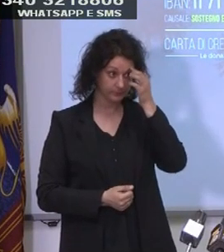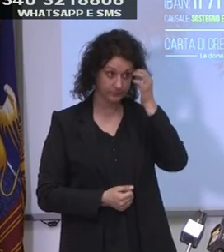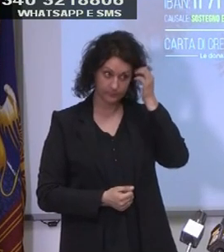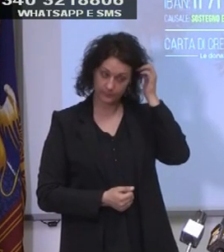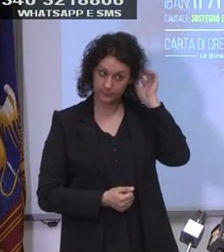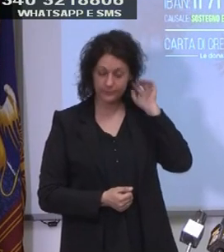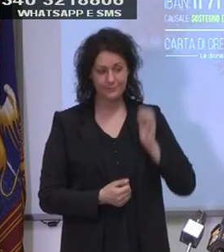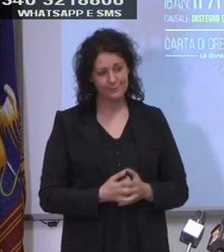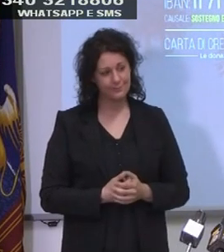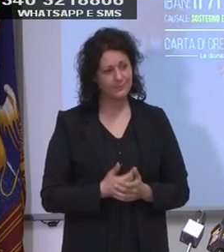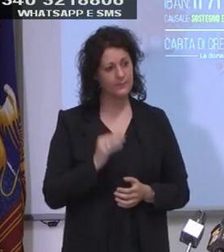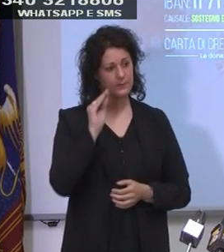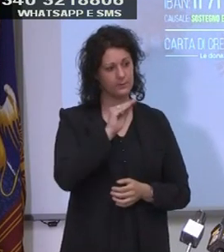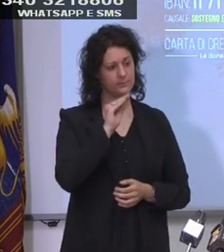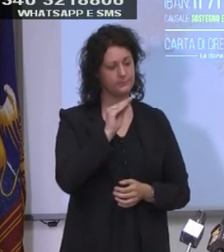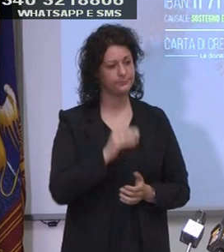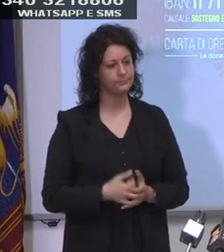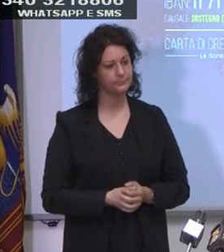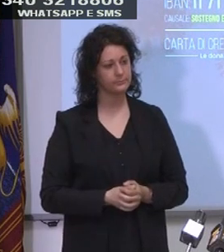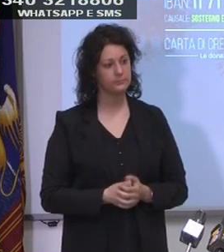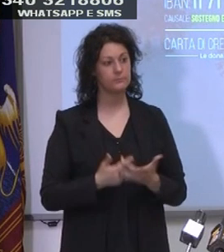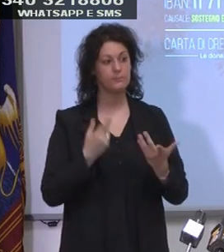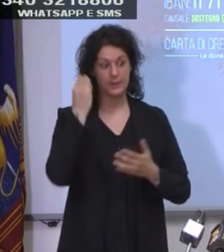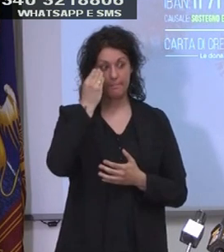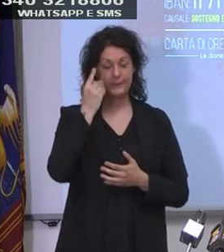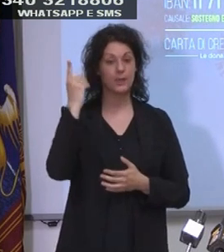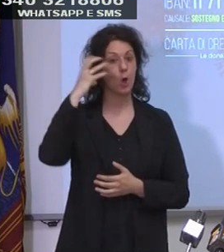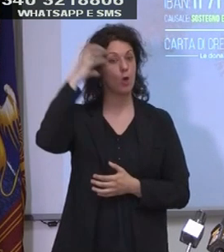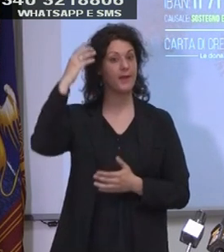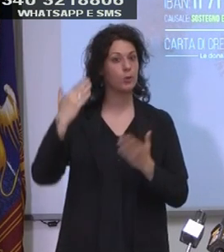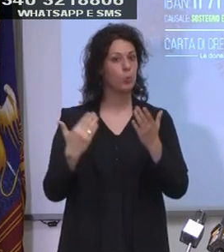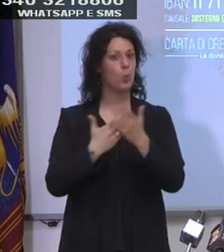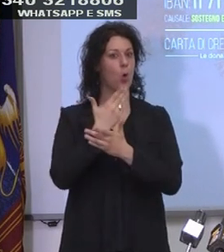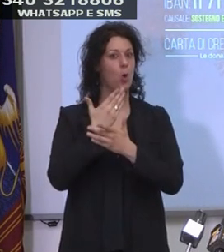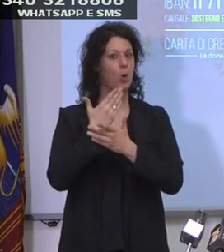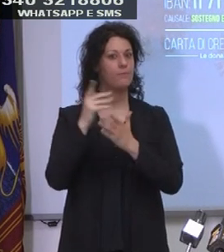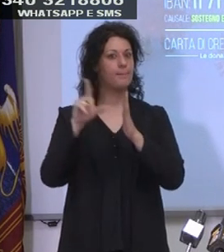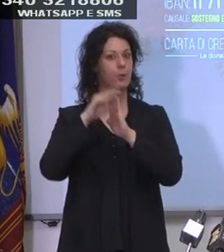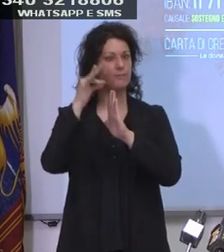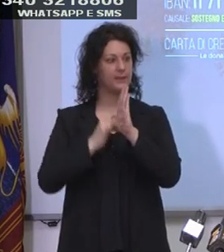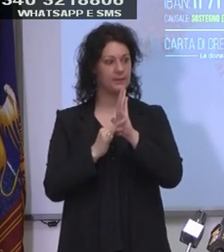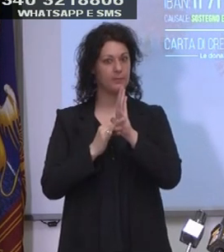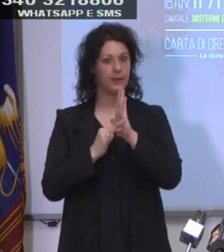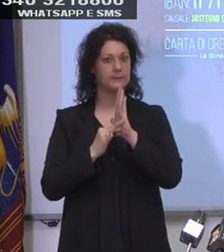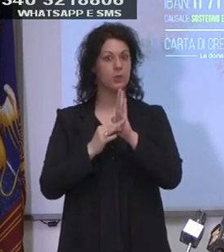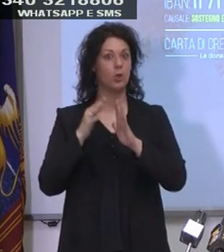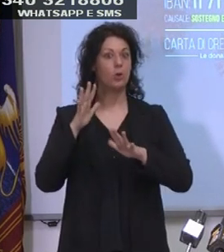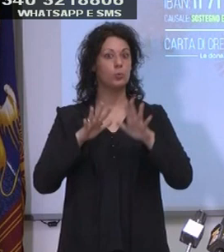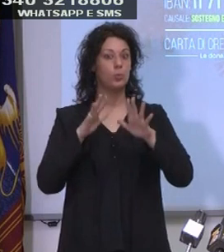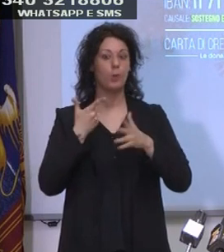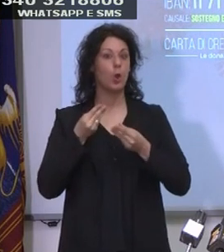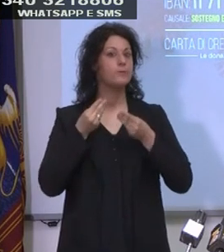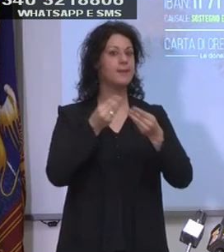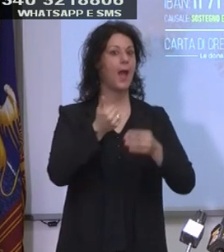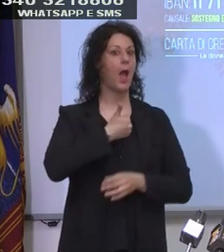capito bene. Teme che i nuovi provvedimenti del governo non diano la richiesta e auspicata piena autonomia alle regioni,